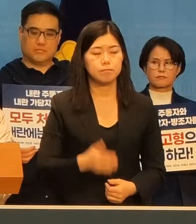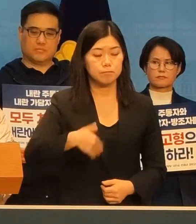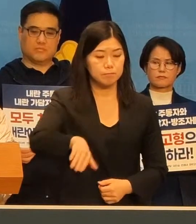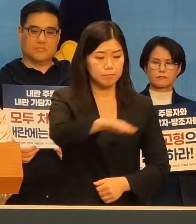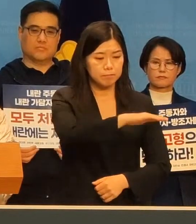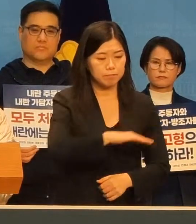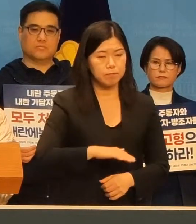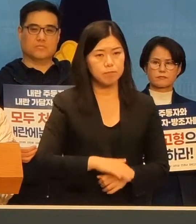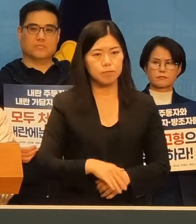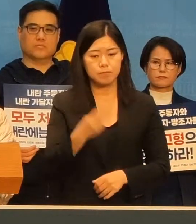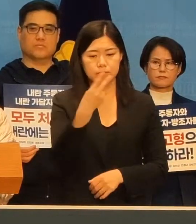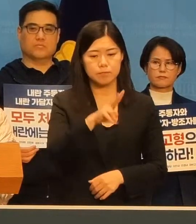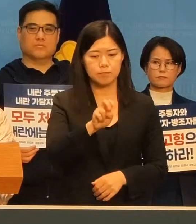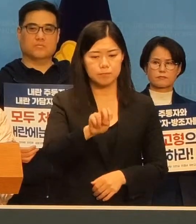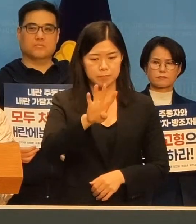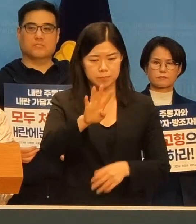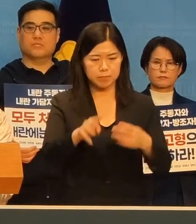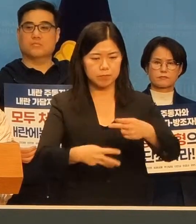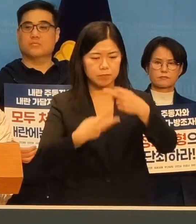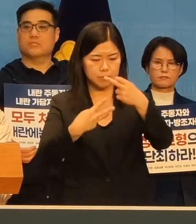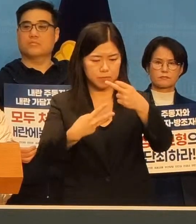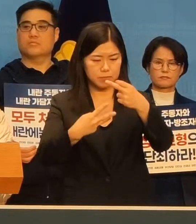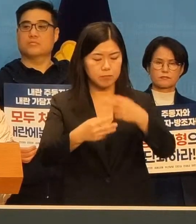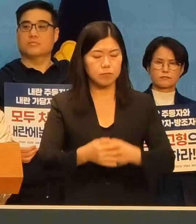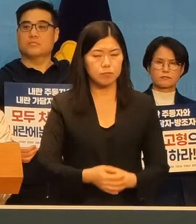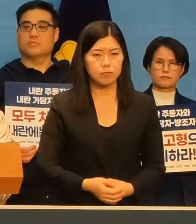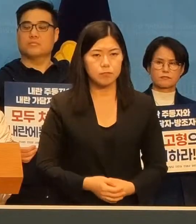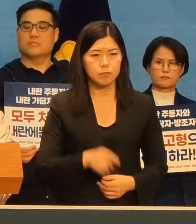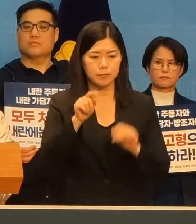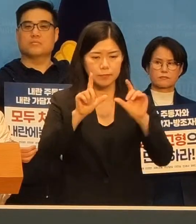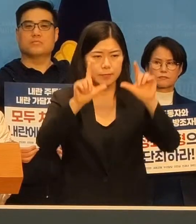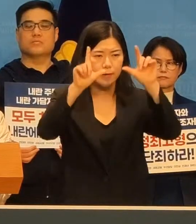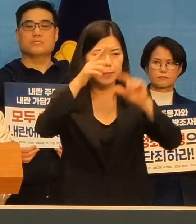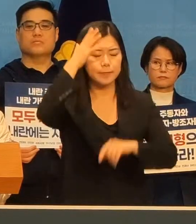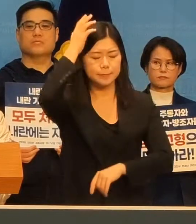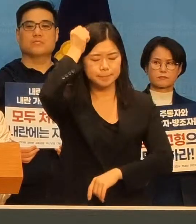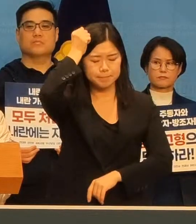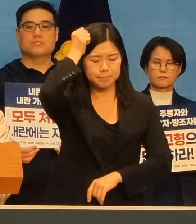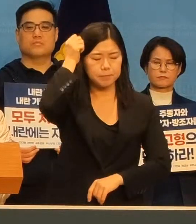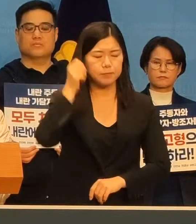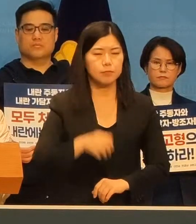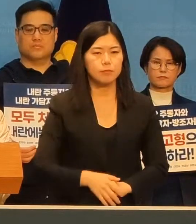우리는 2024년 12월 3일 그날을 기억합니다.